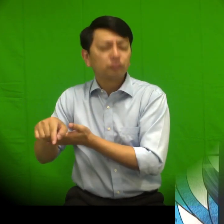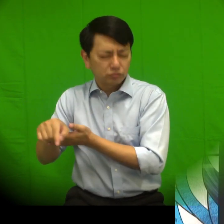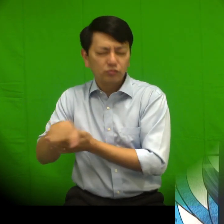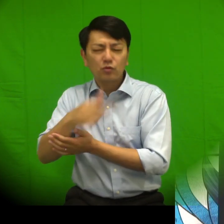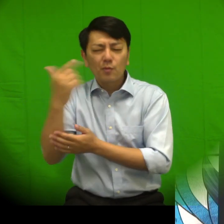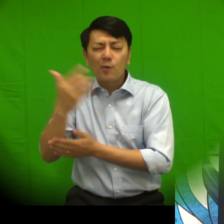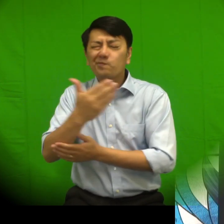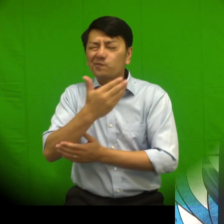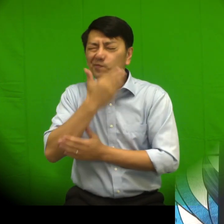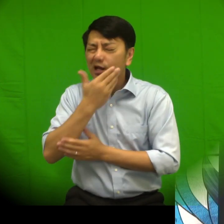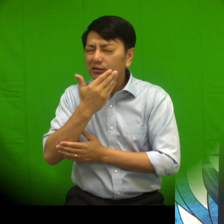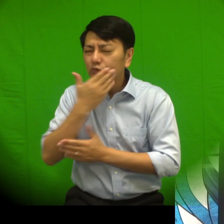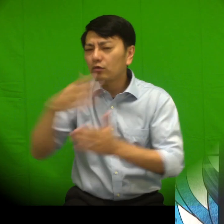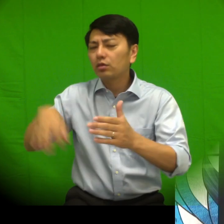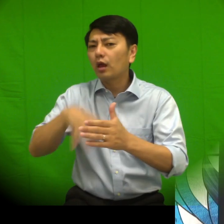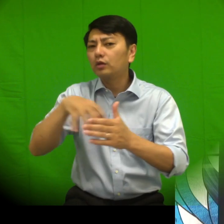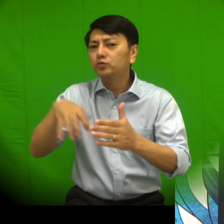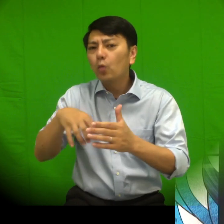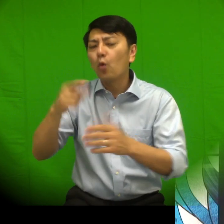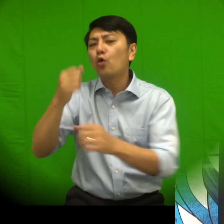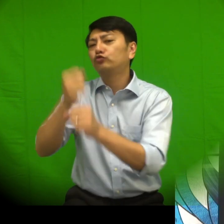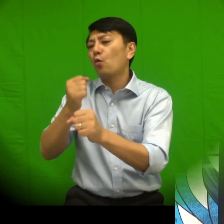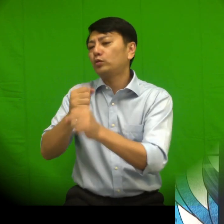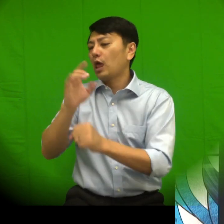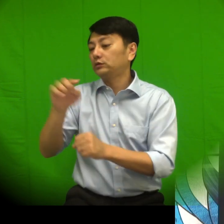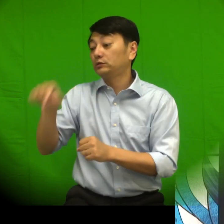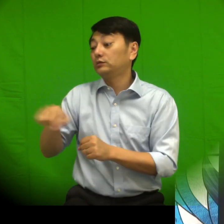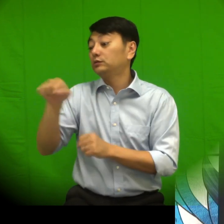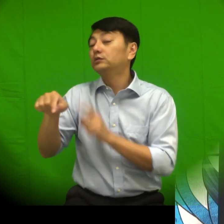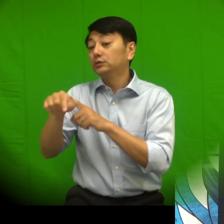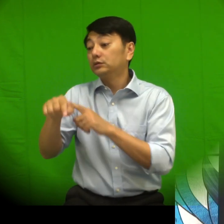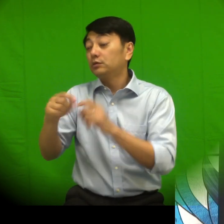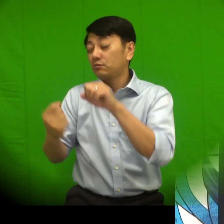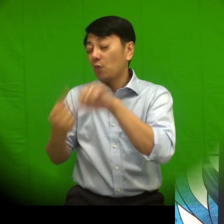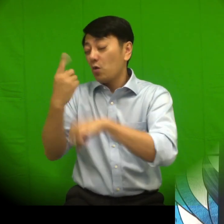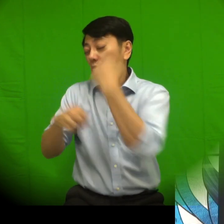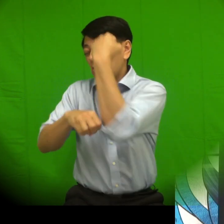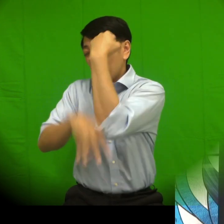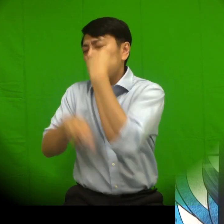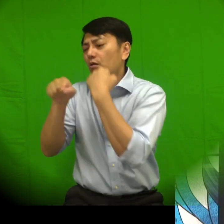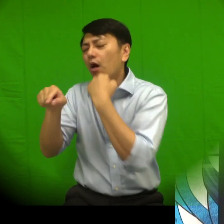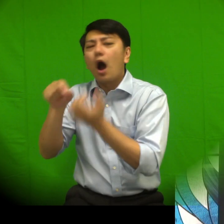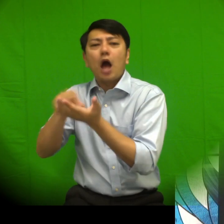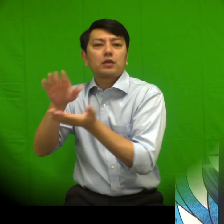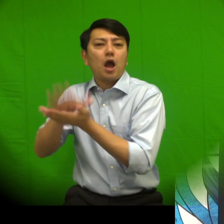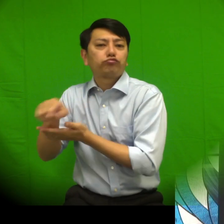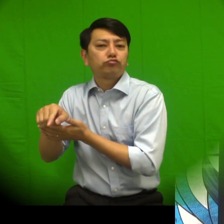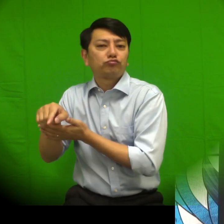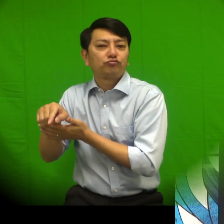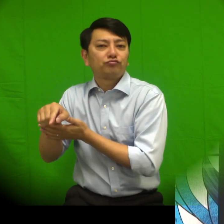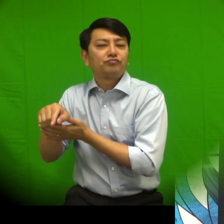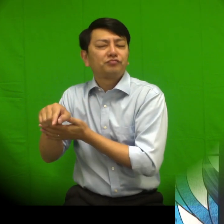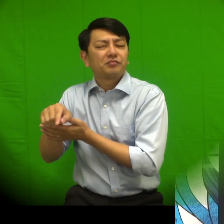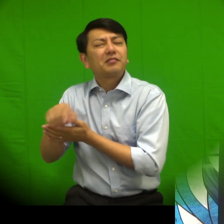重要なテーマの方が最初の芽生えがそこに全部あるということですただし